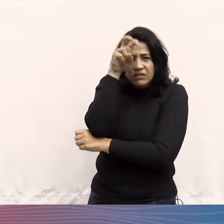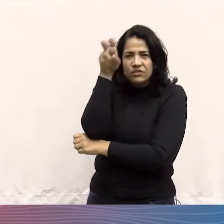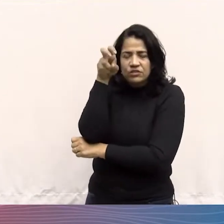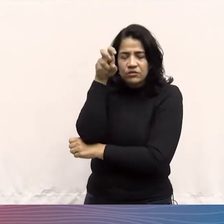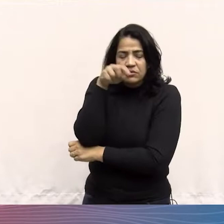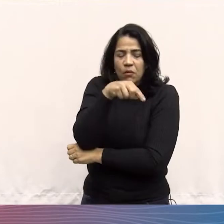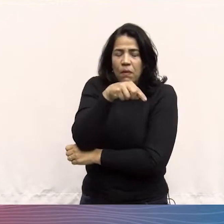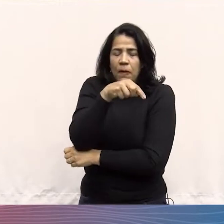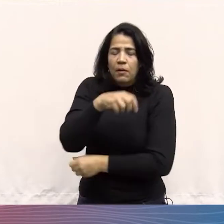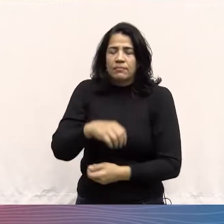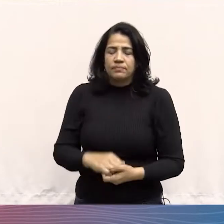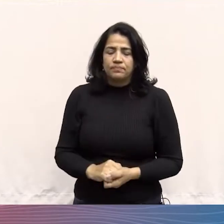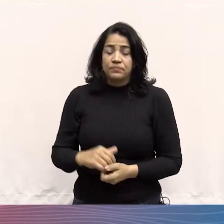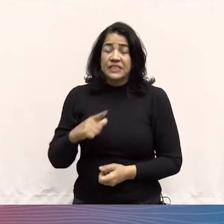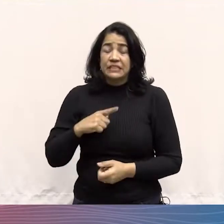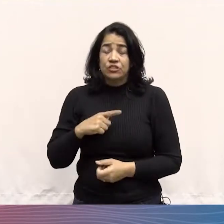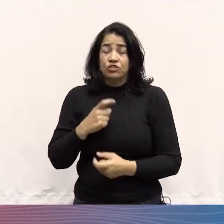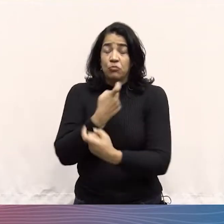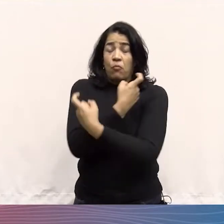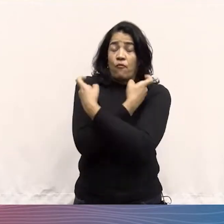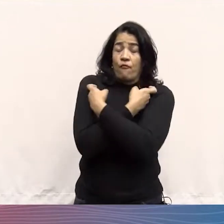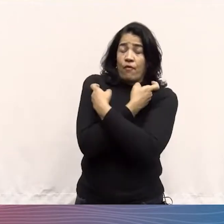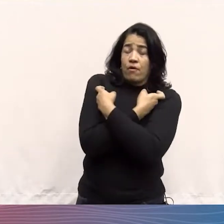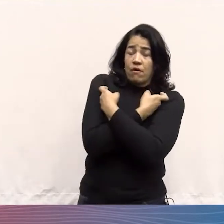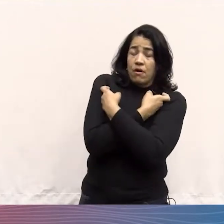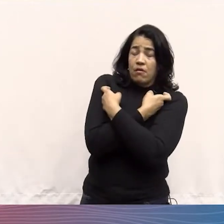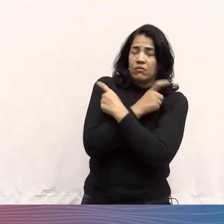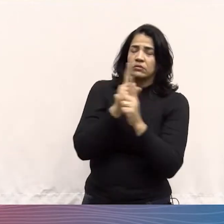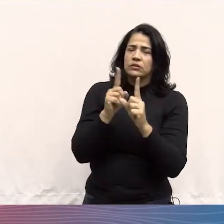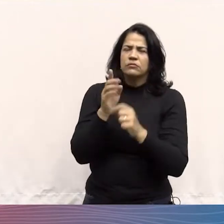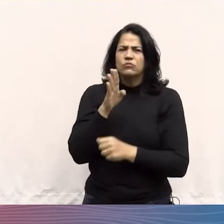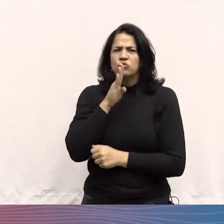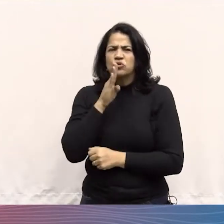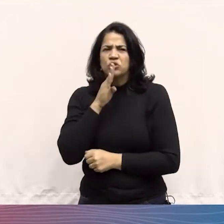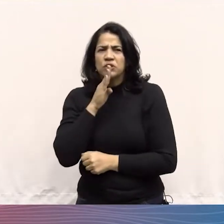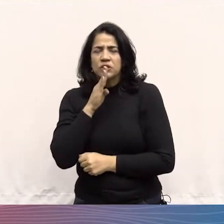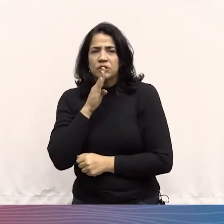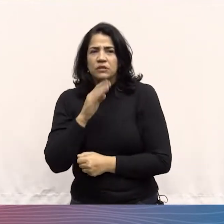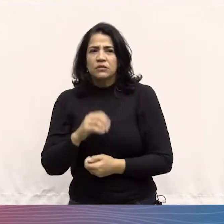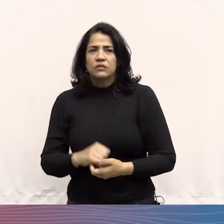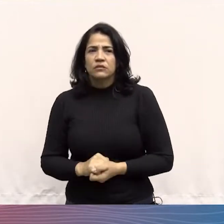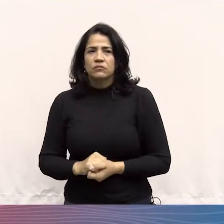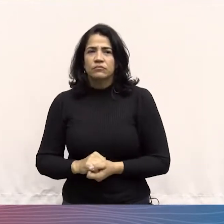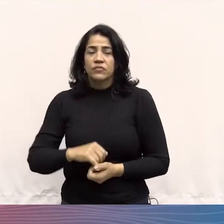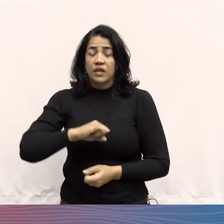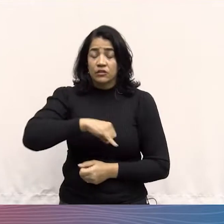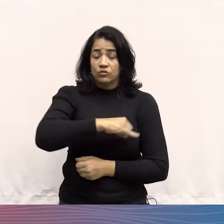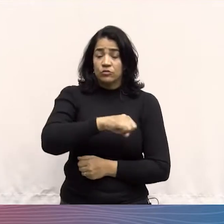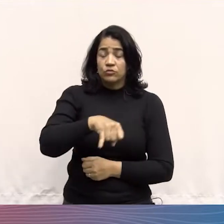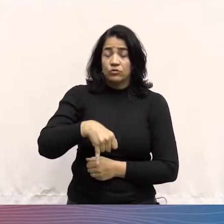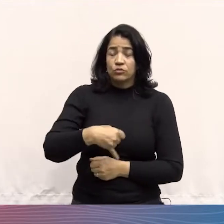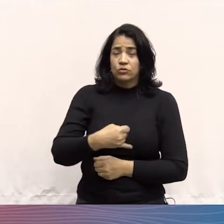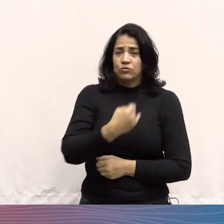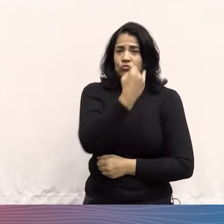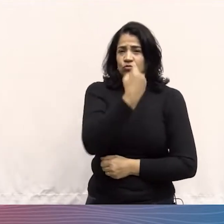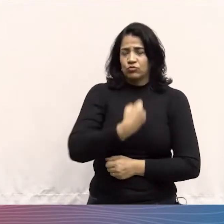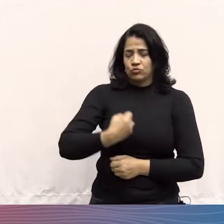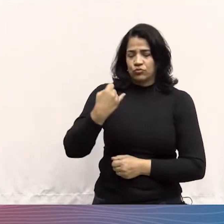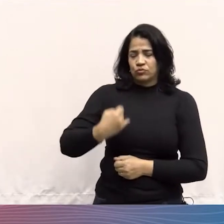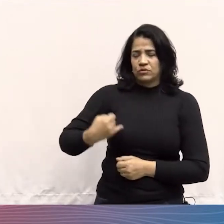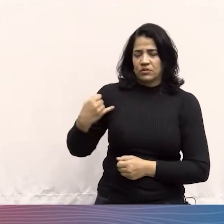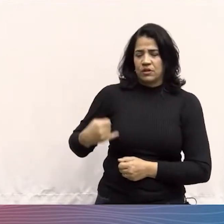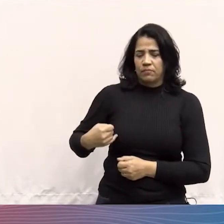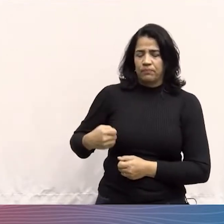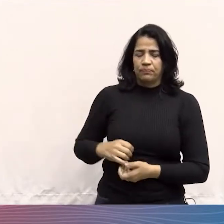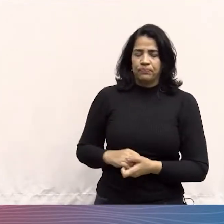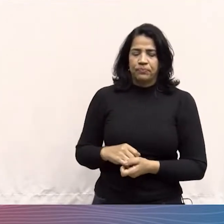José, e ele então mandou o povo a trabalhar por ele para construir as 3 cidades celeiros.